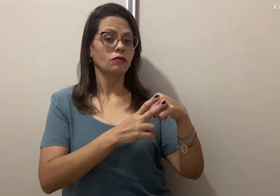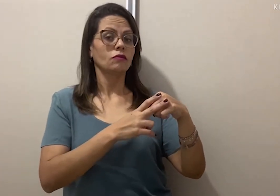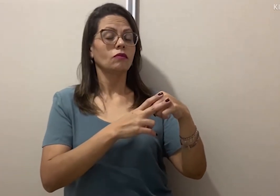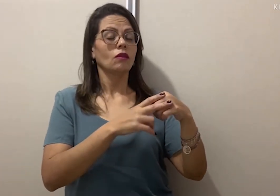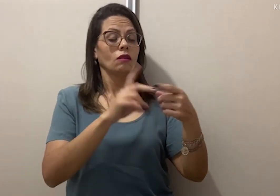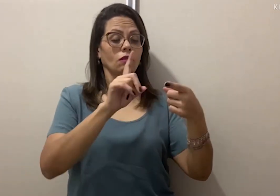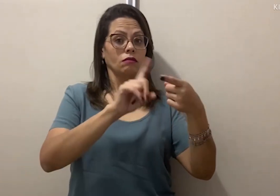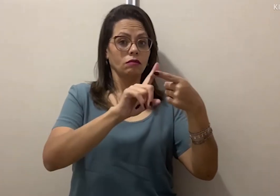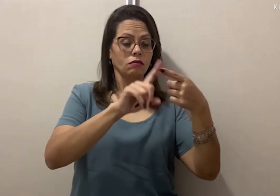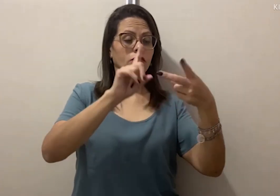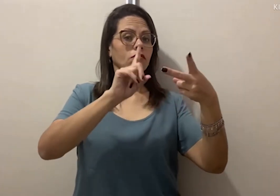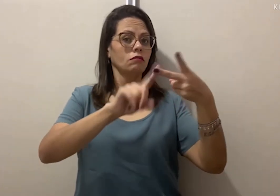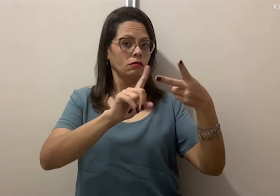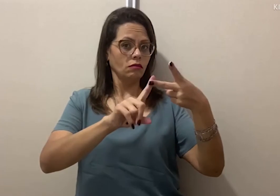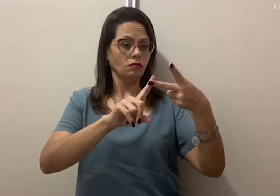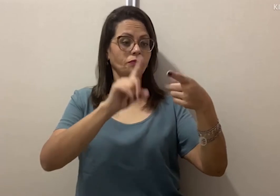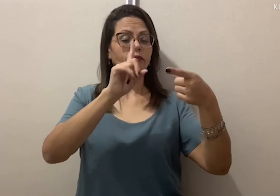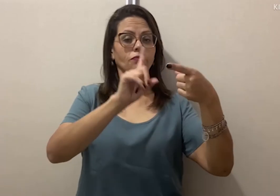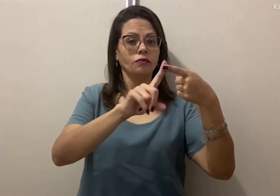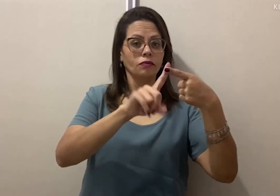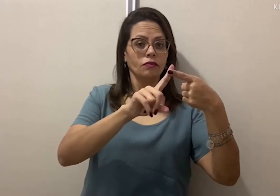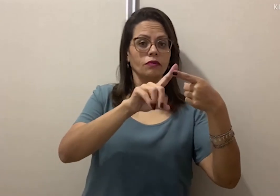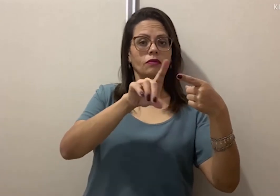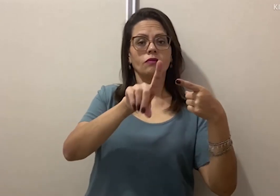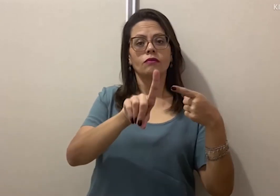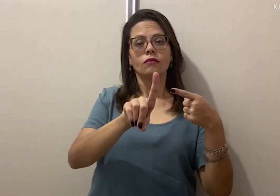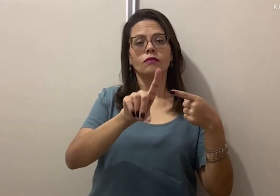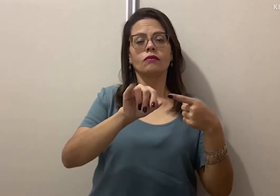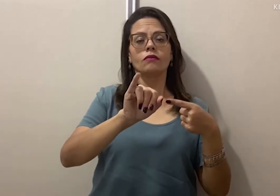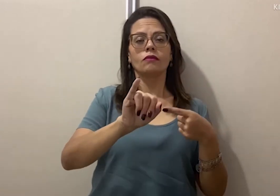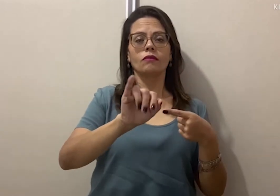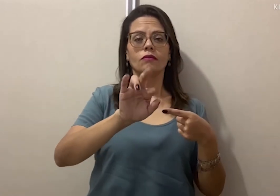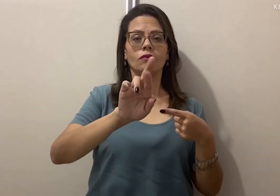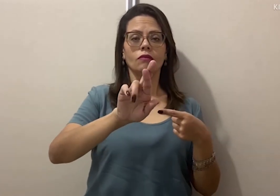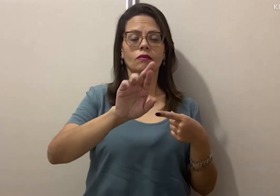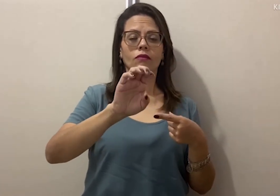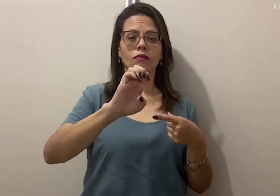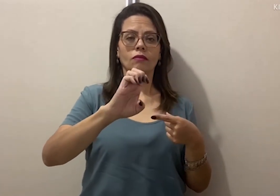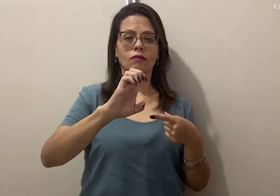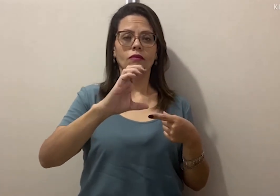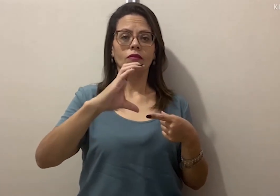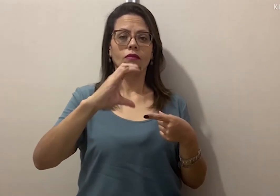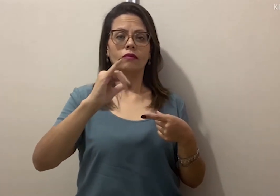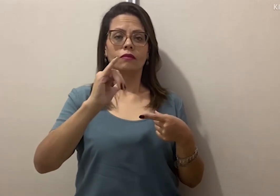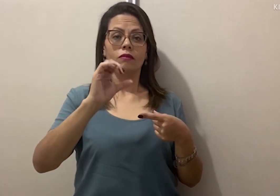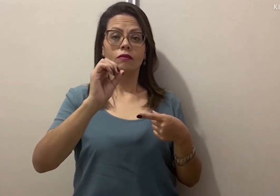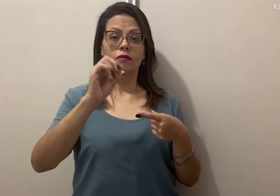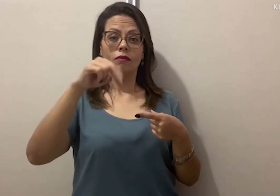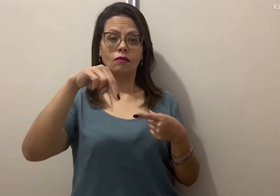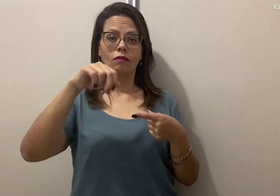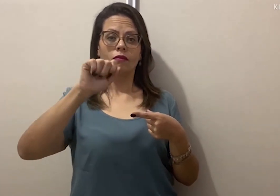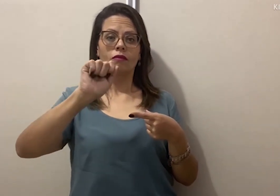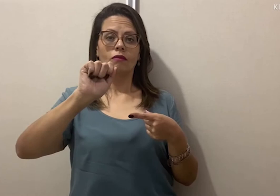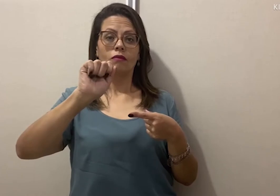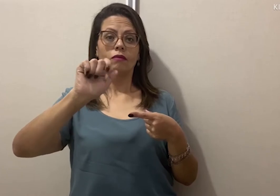são verbos. Vou apresentar dois tipos, né? O primeiro,